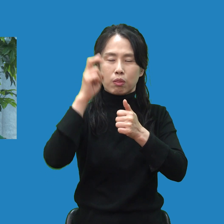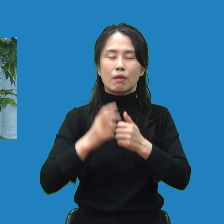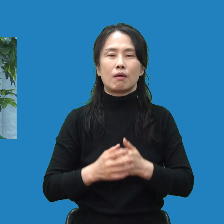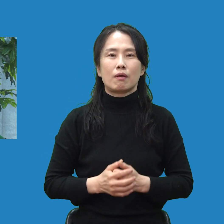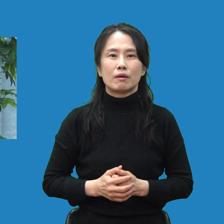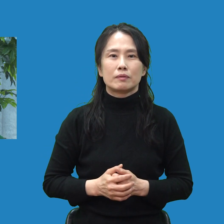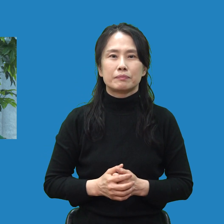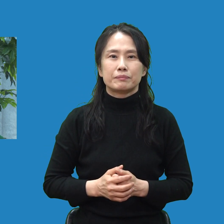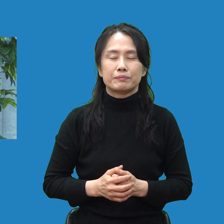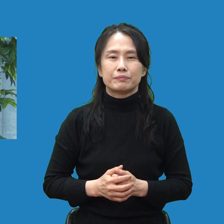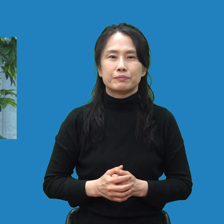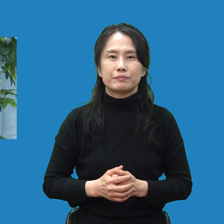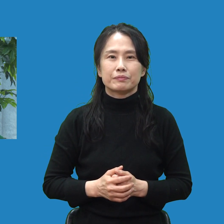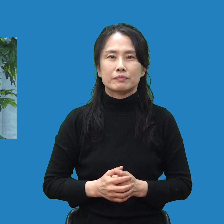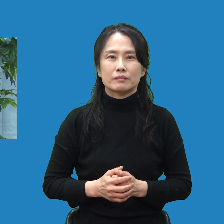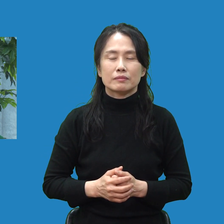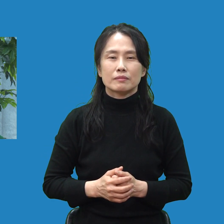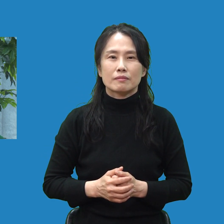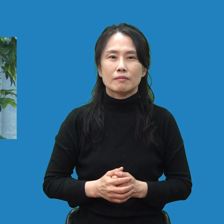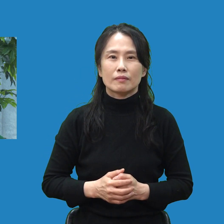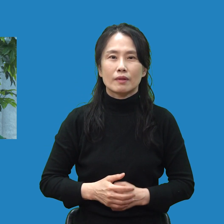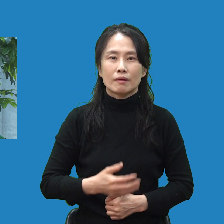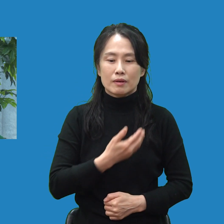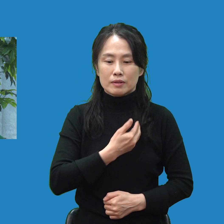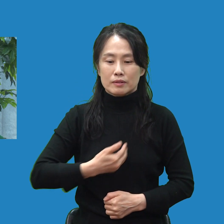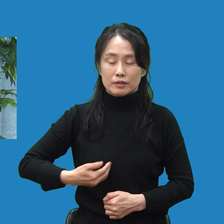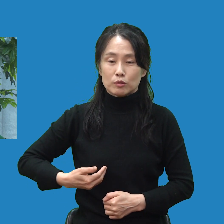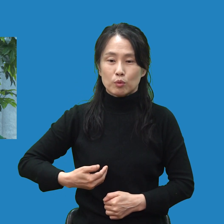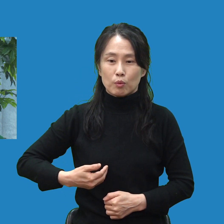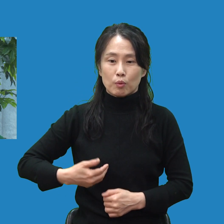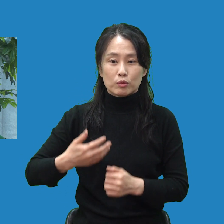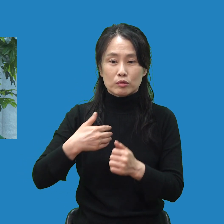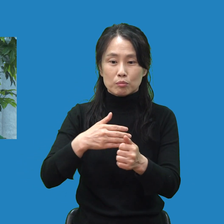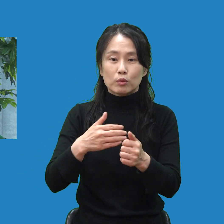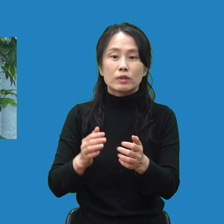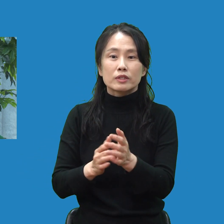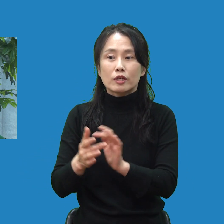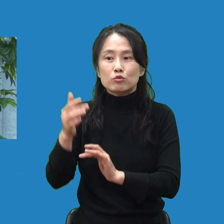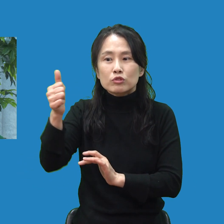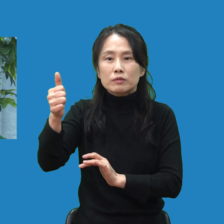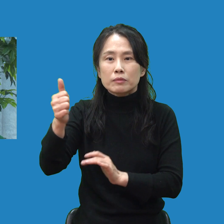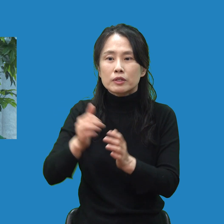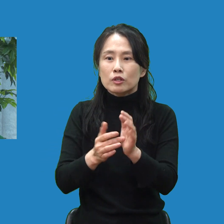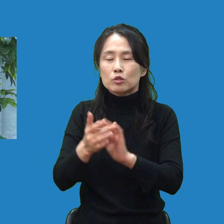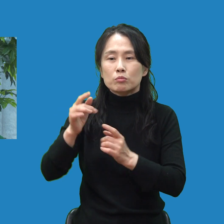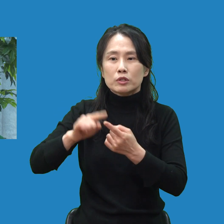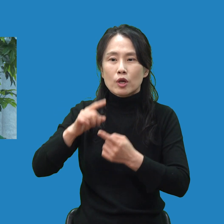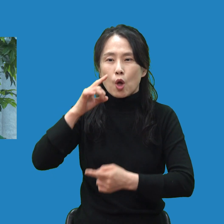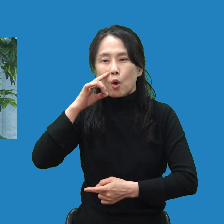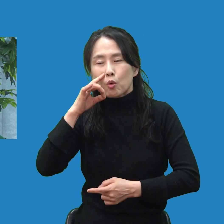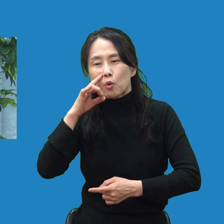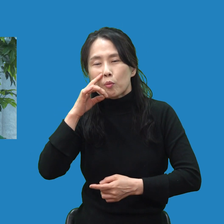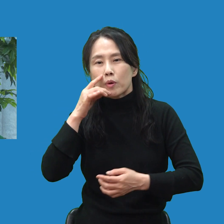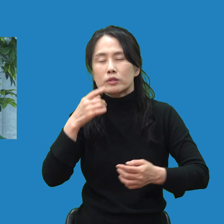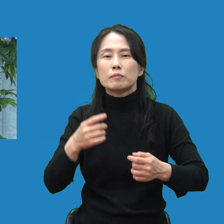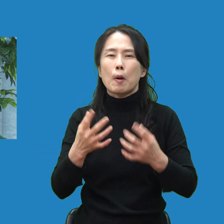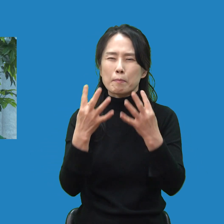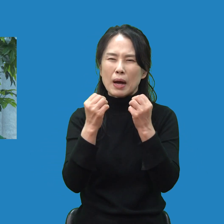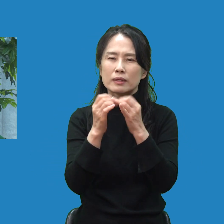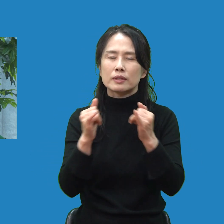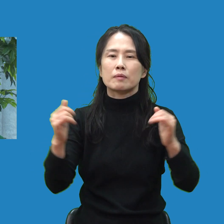사도들을 보냈던 예수님께로 우리가 가보자 하고 같이 따라왔지